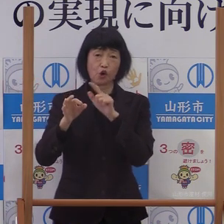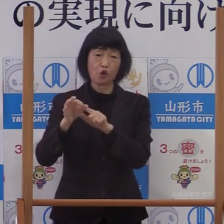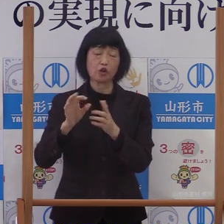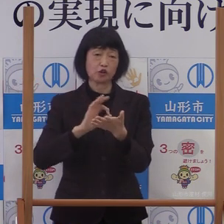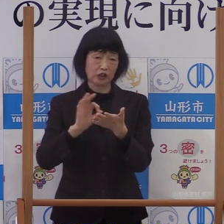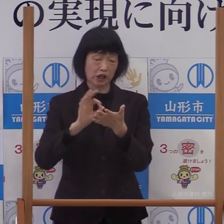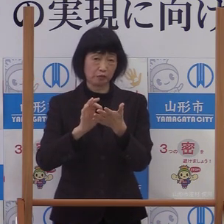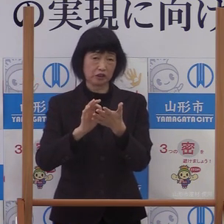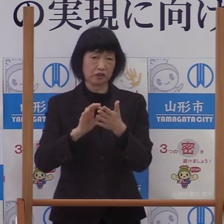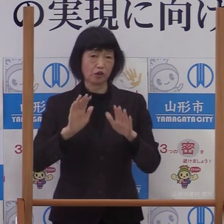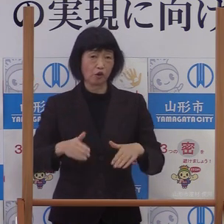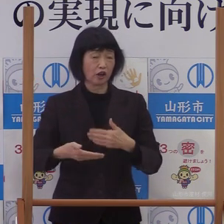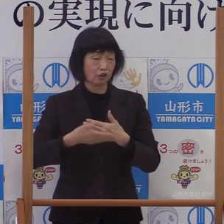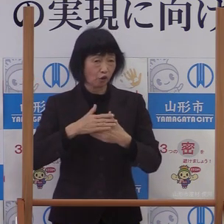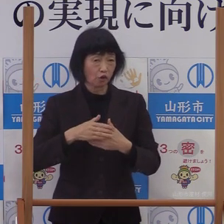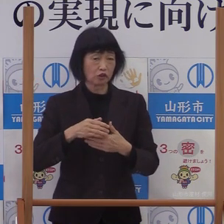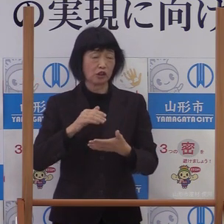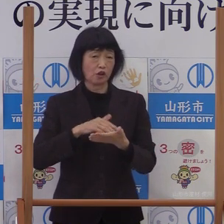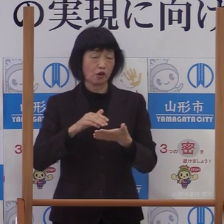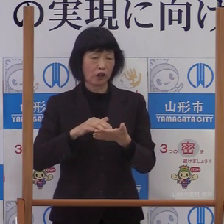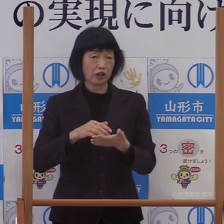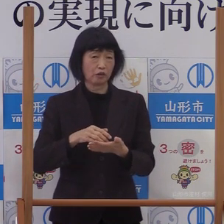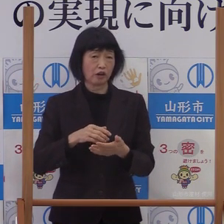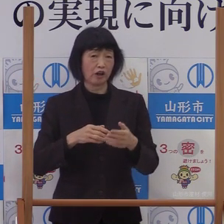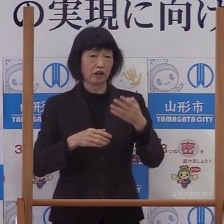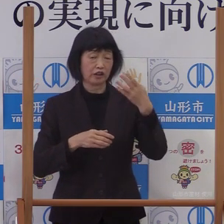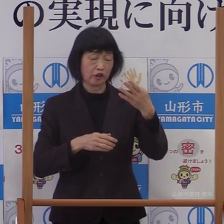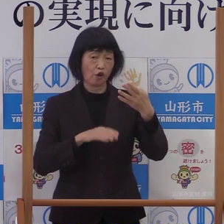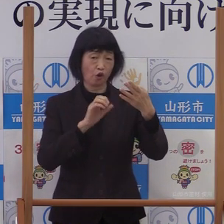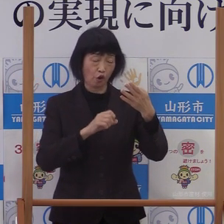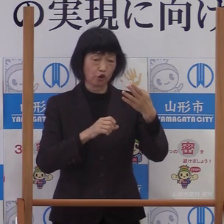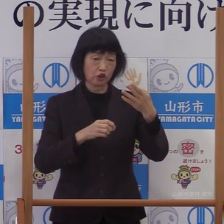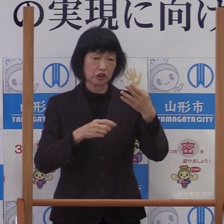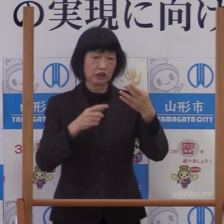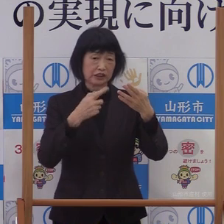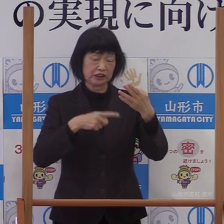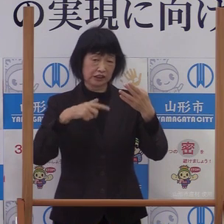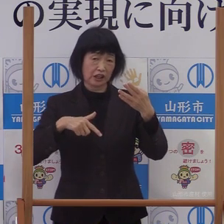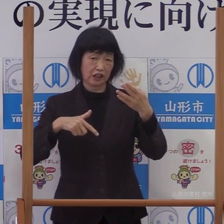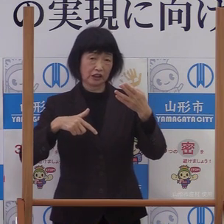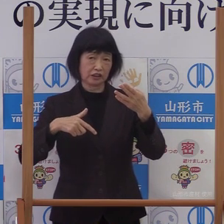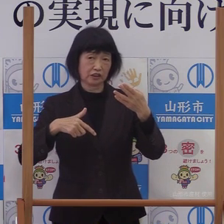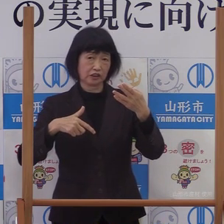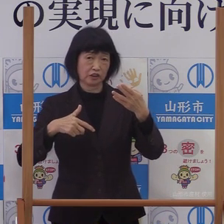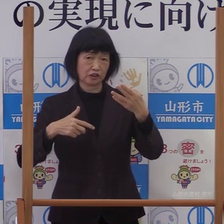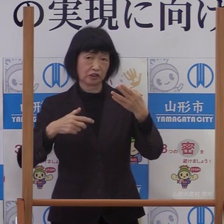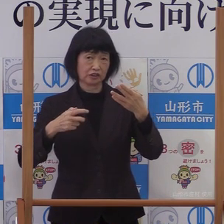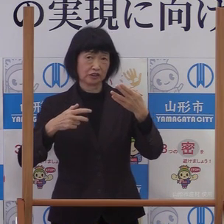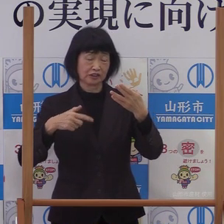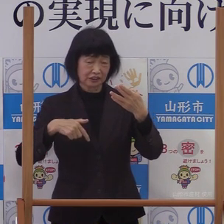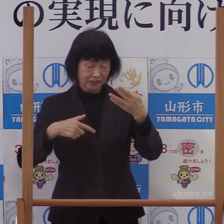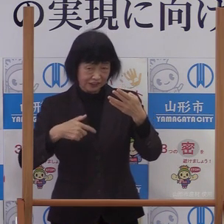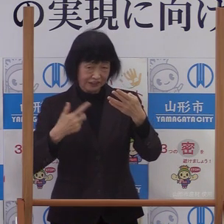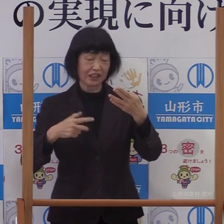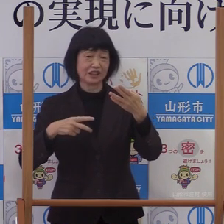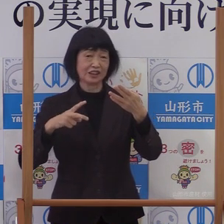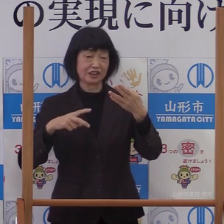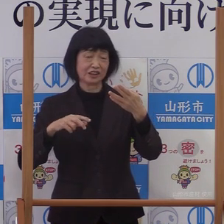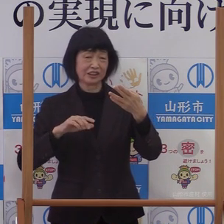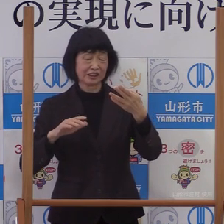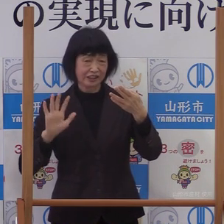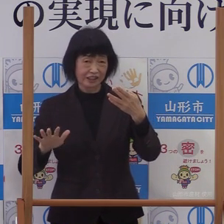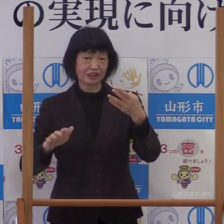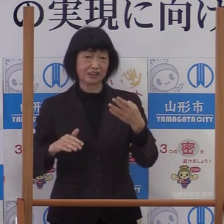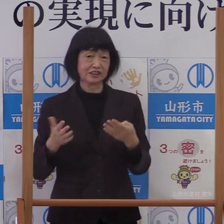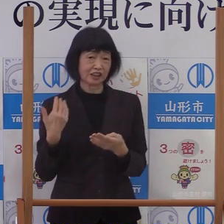この度の補正総額は4億1265万8000円となっております。先ほど冒頭